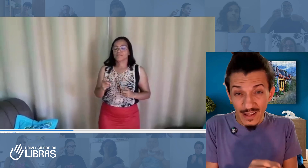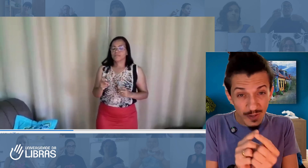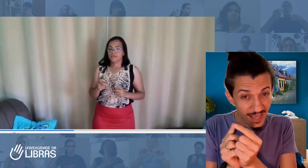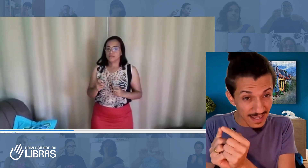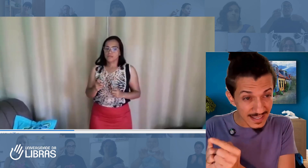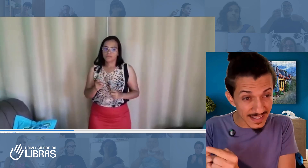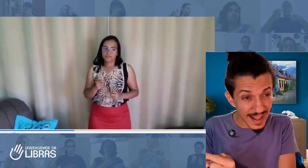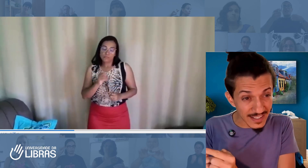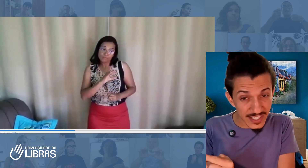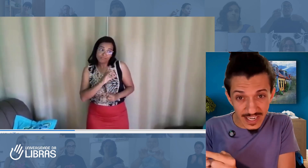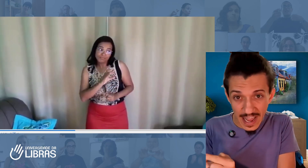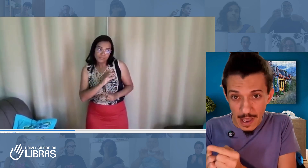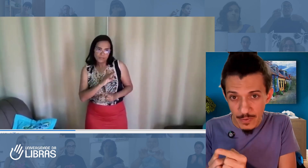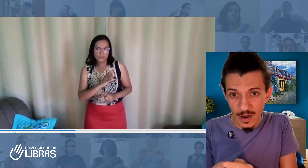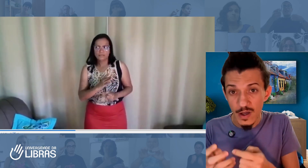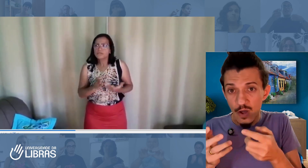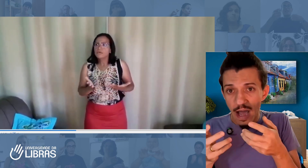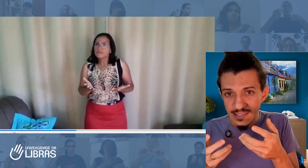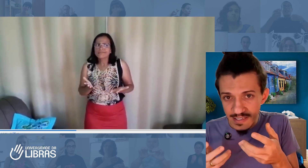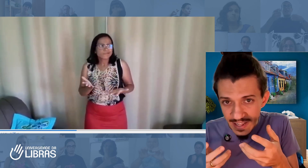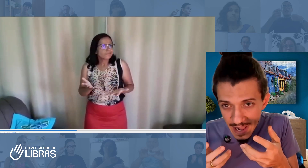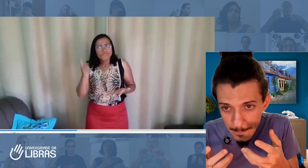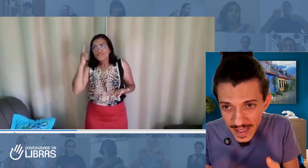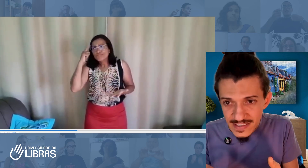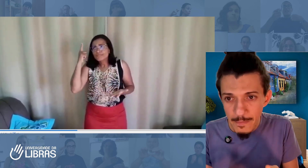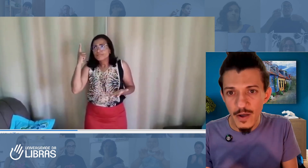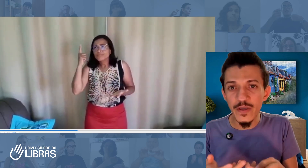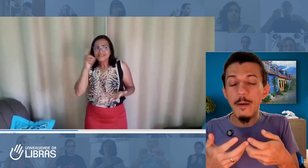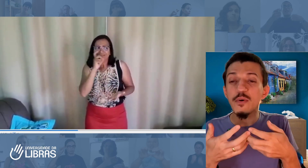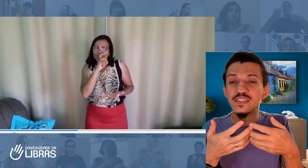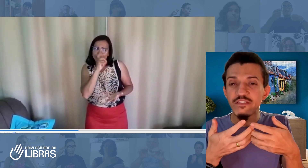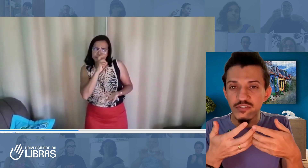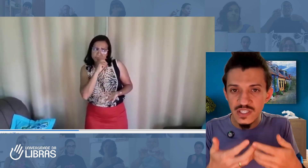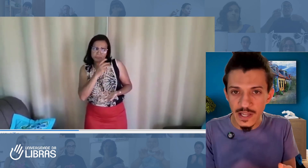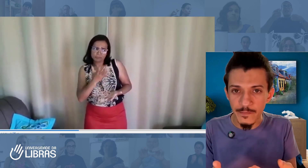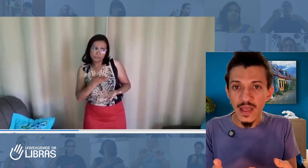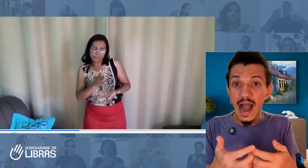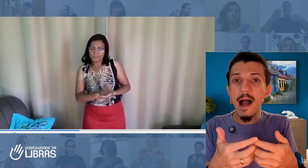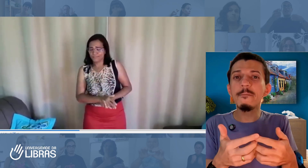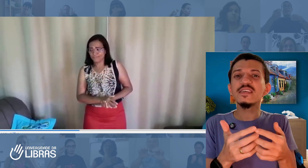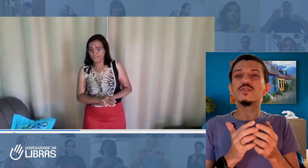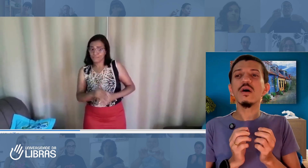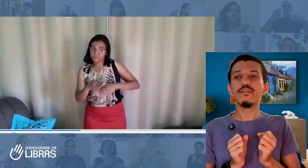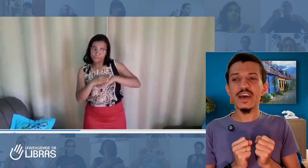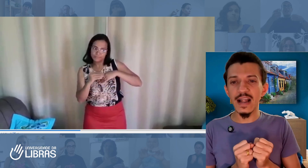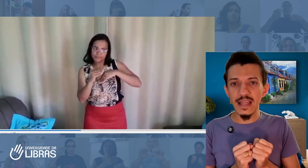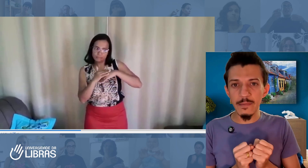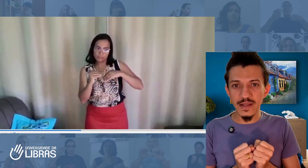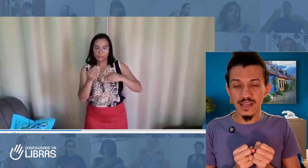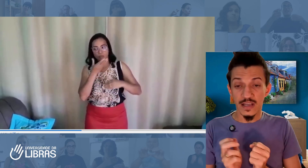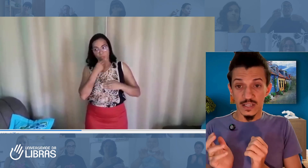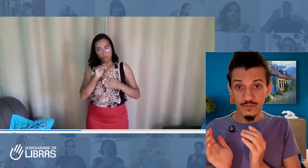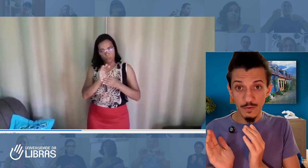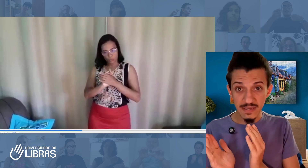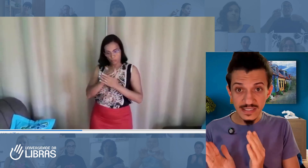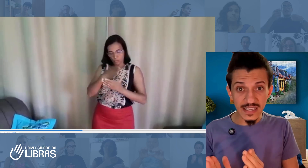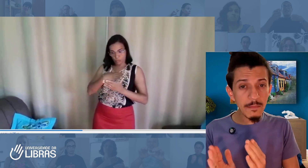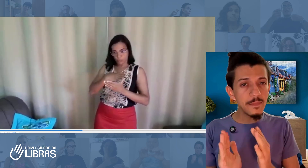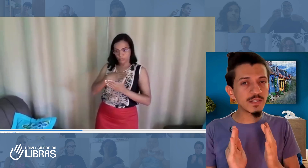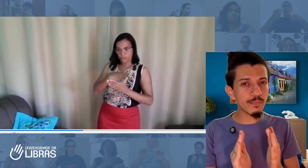a Sandréia tinha na época, a Sandréia percebeu que é possível sim absorver a Libras de forma simples,